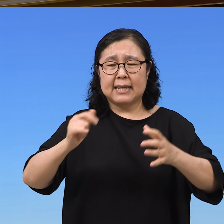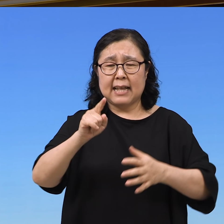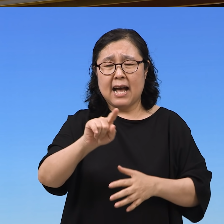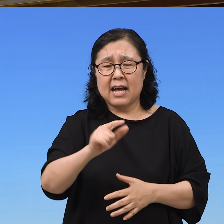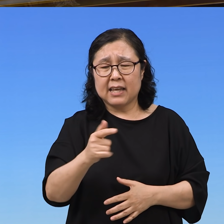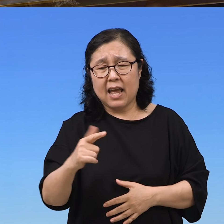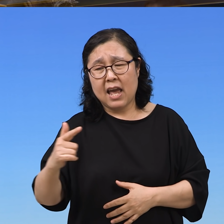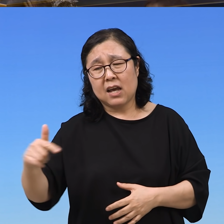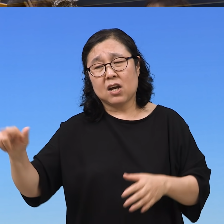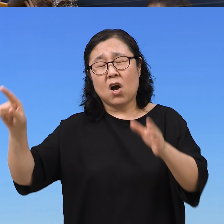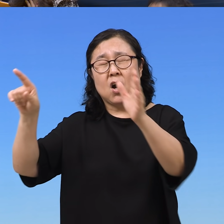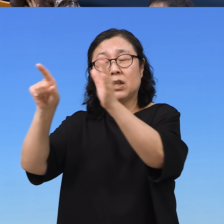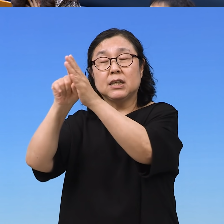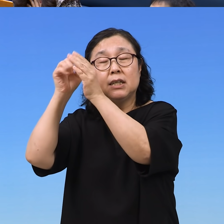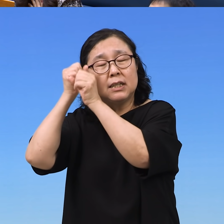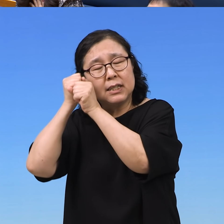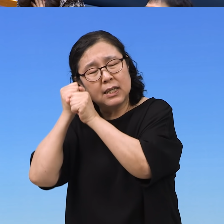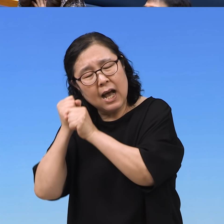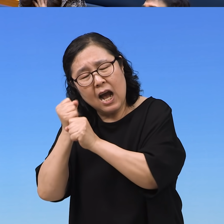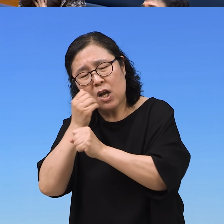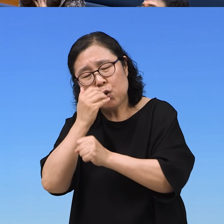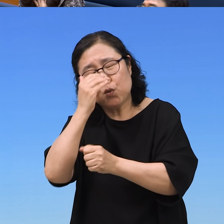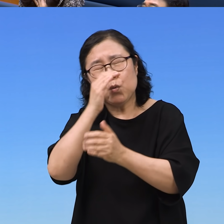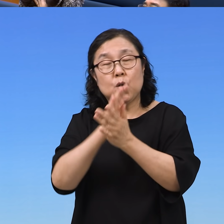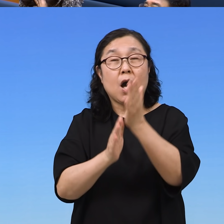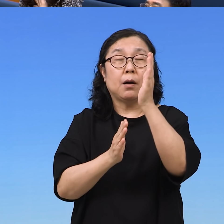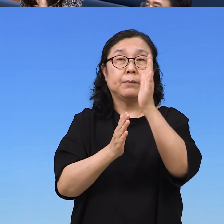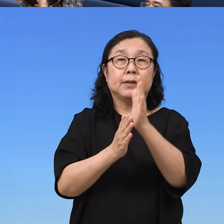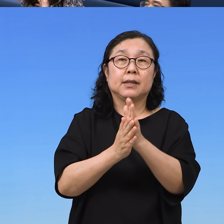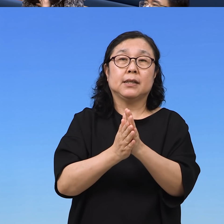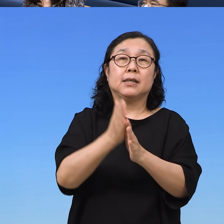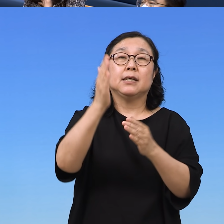세상의 것 의지할 수 없으니